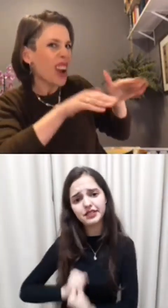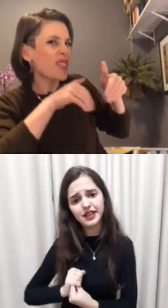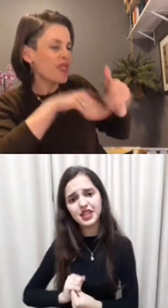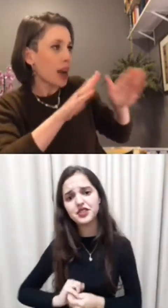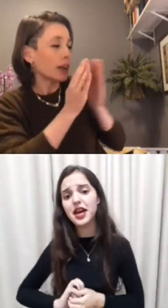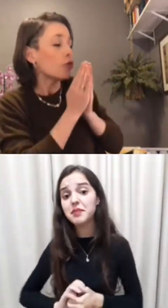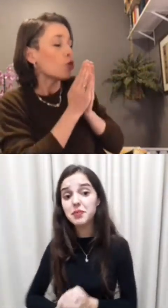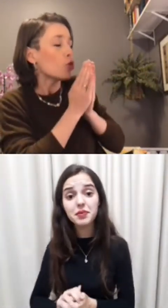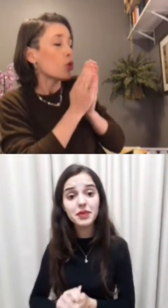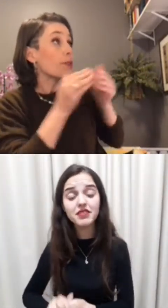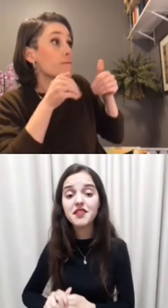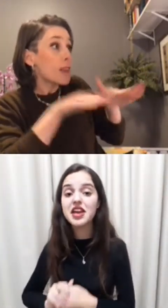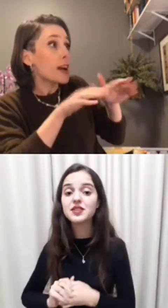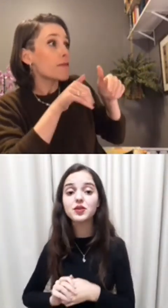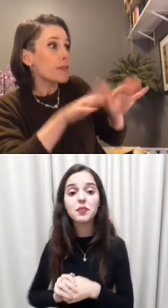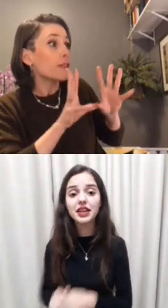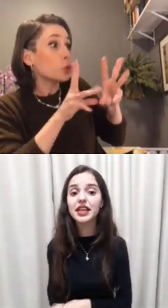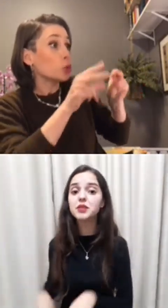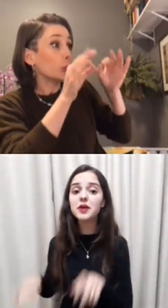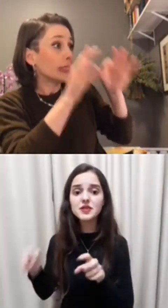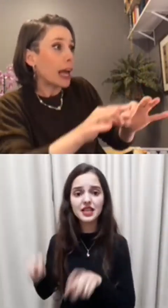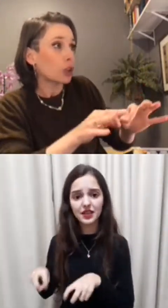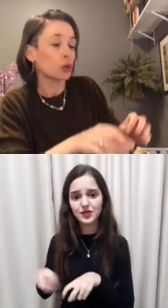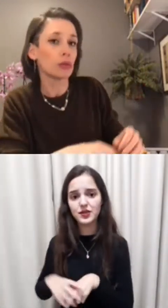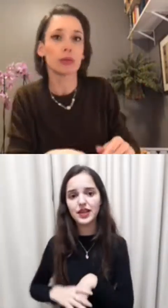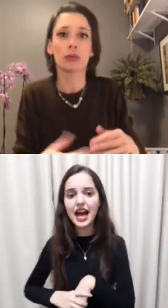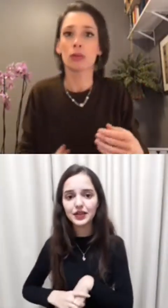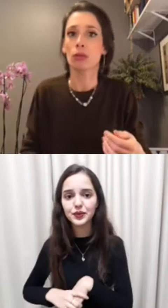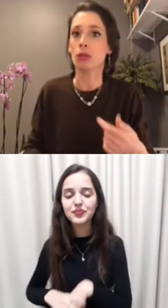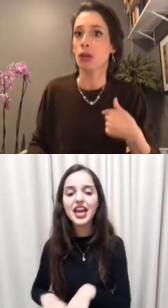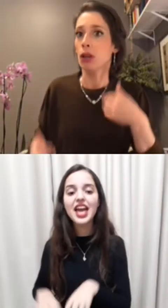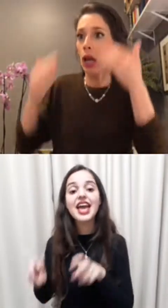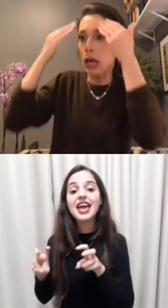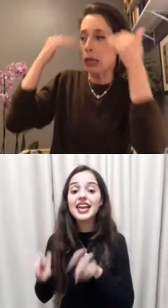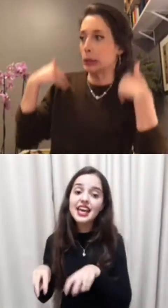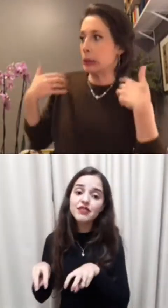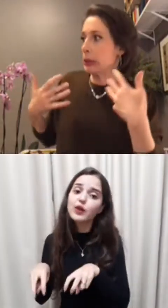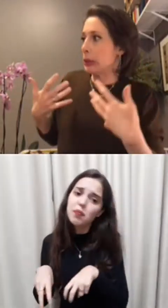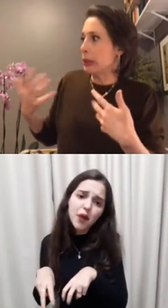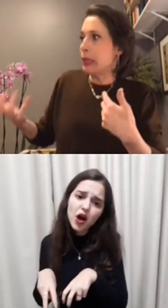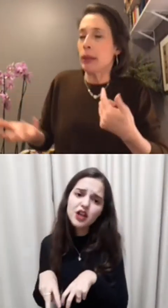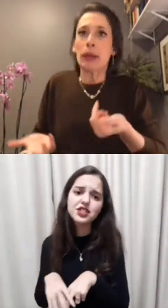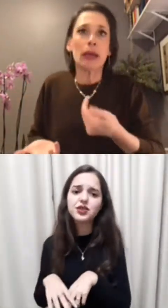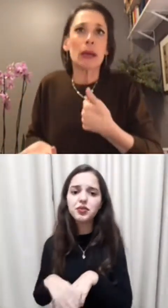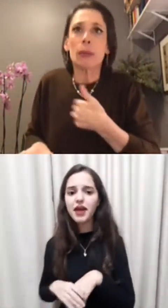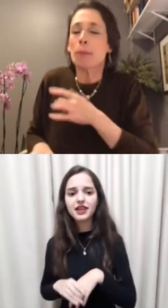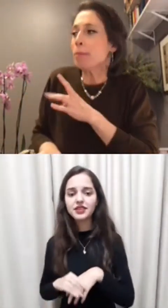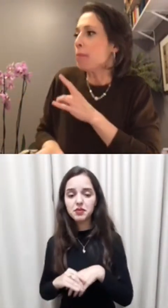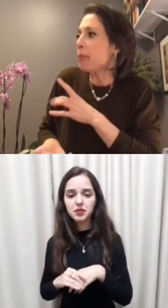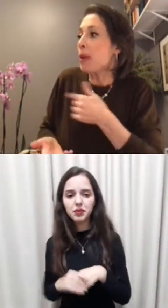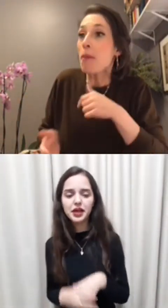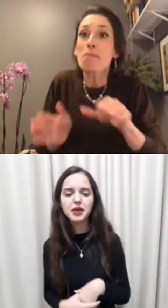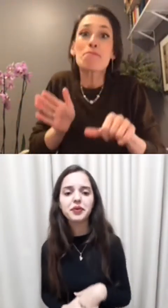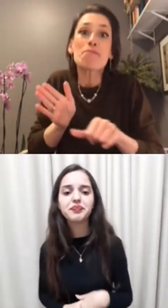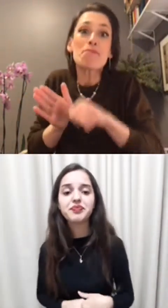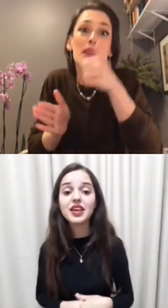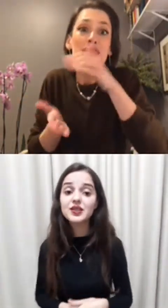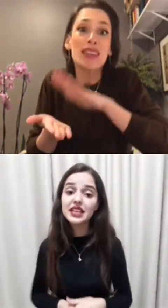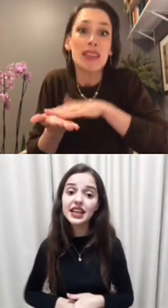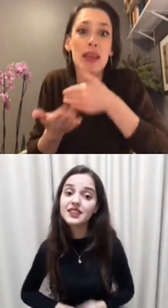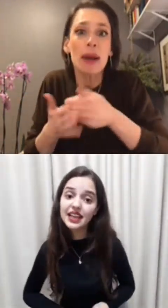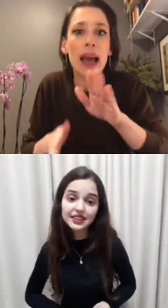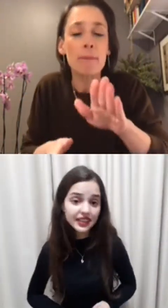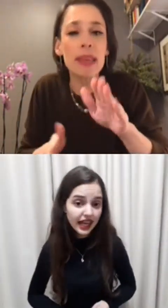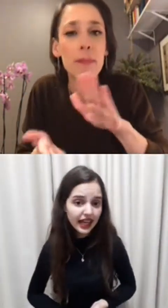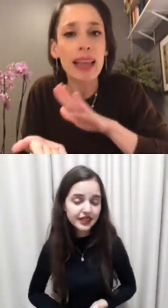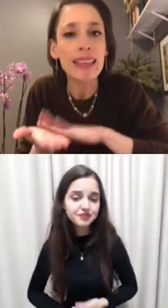lá na frente, é a minha primeira vez, eu tô aprendendo, eu posso sentar do seu lado? E ele falou: Pode, tudo bem, não tem problema. E eu sentei